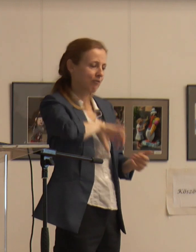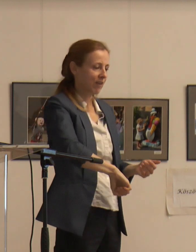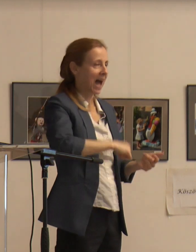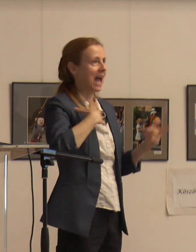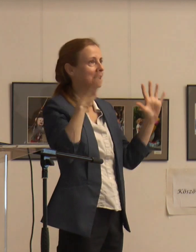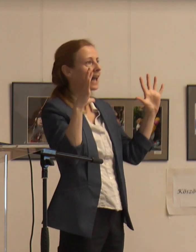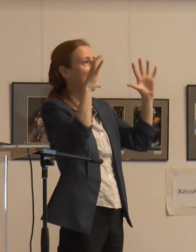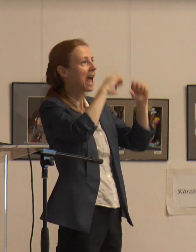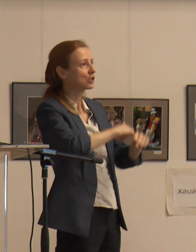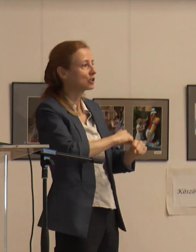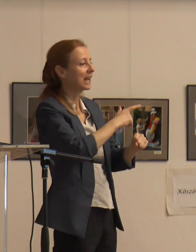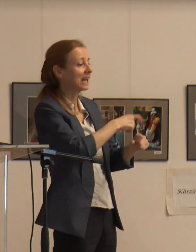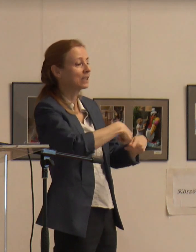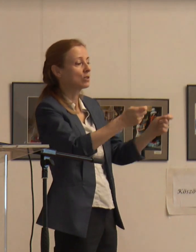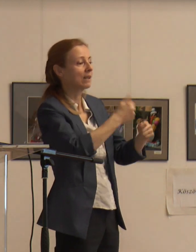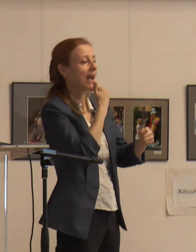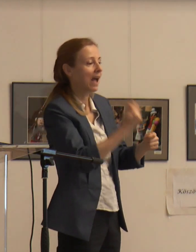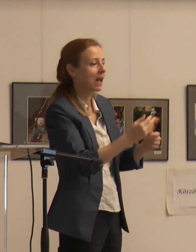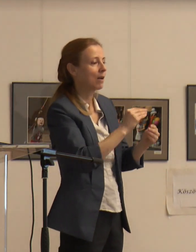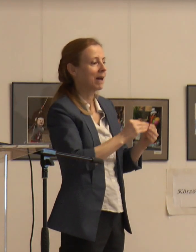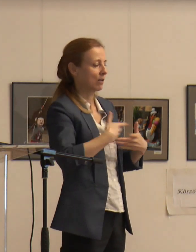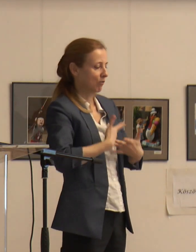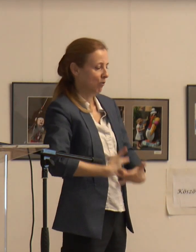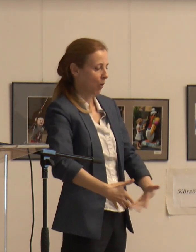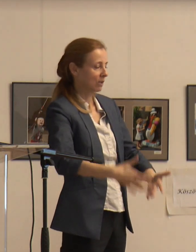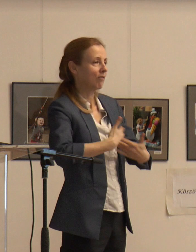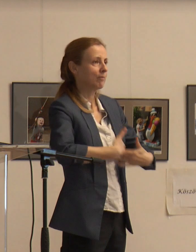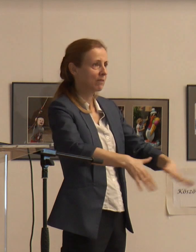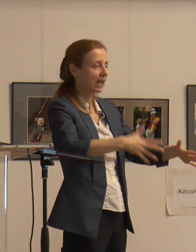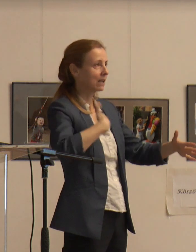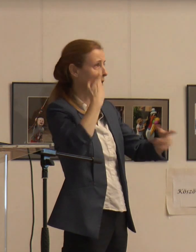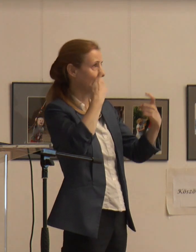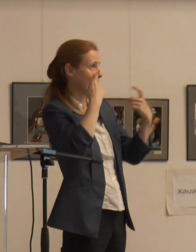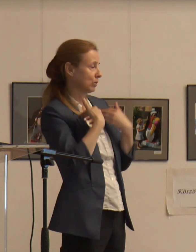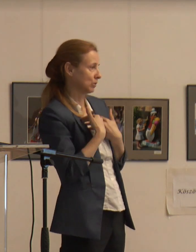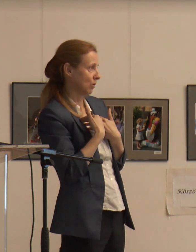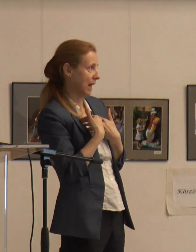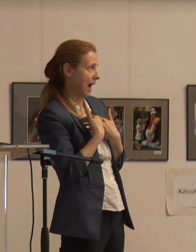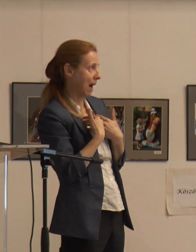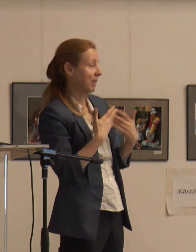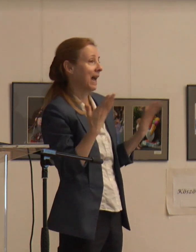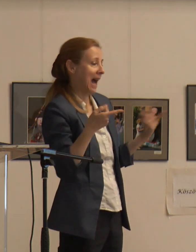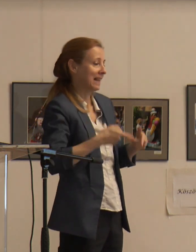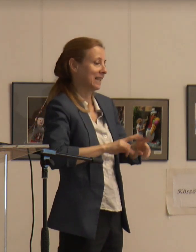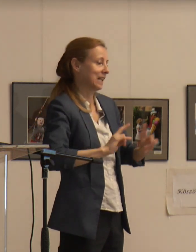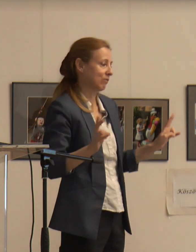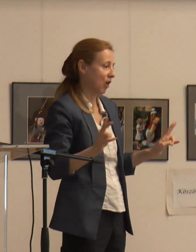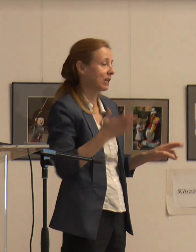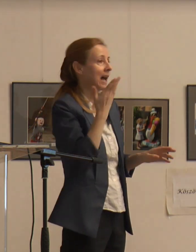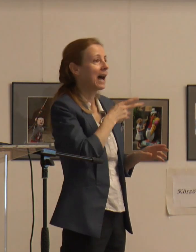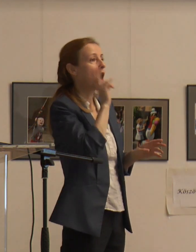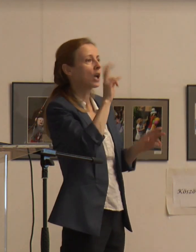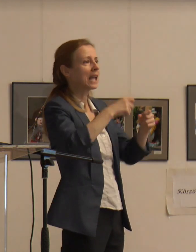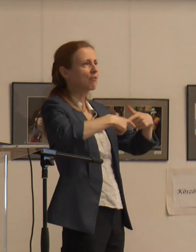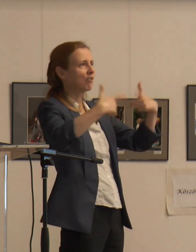esténként megszólják, mert hisz foly keblébül a vér. Gondolám, hát így van, hát ki